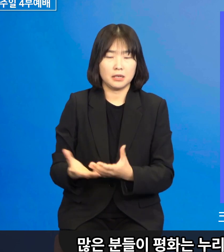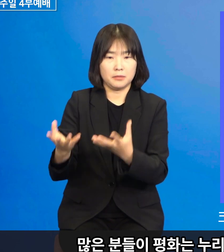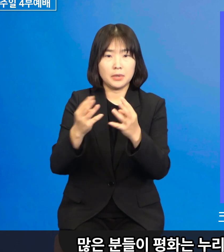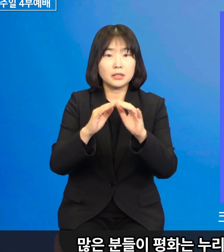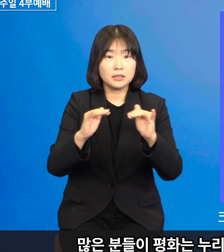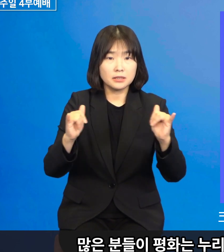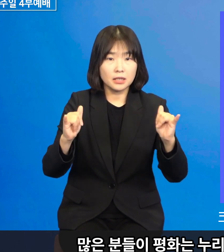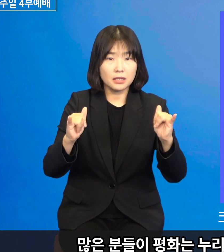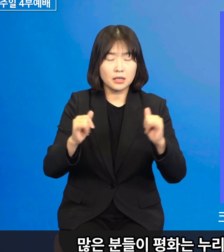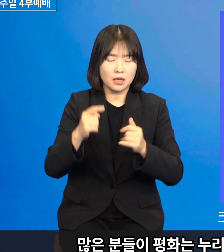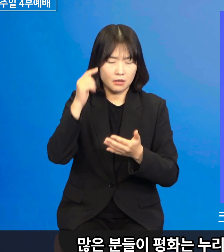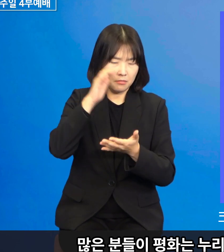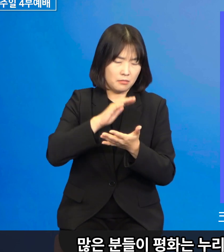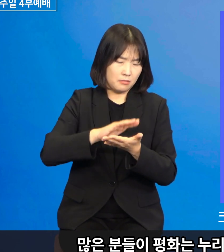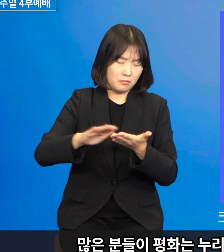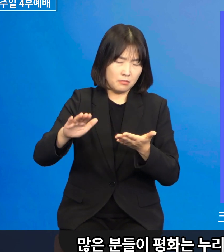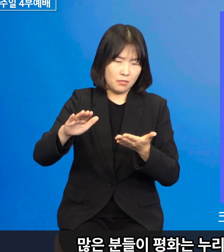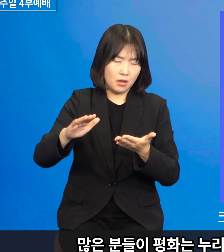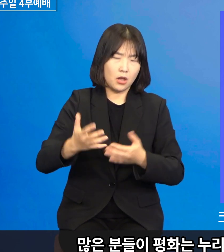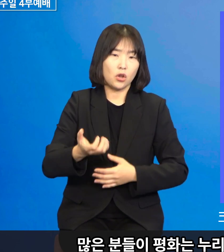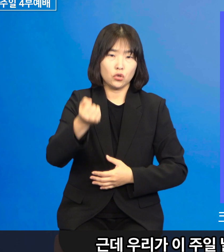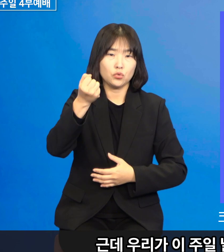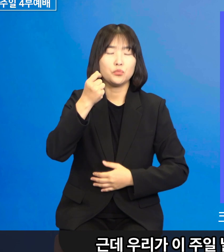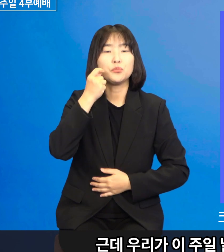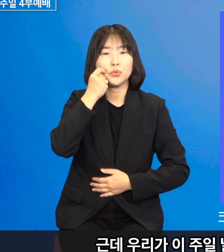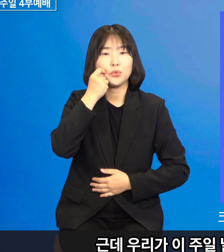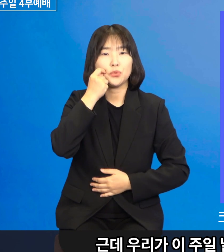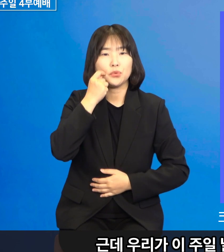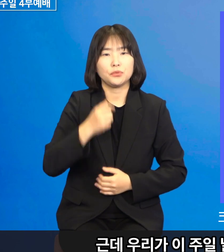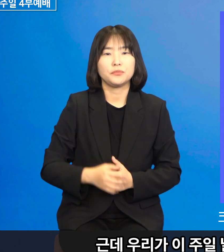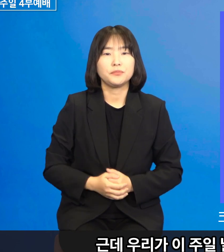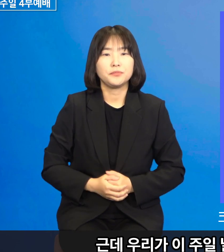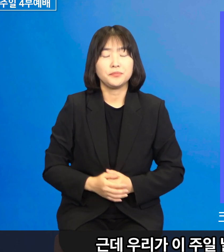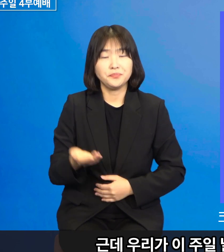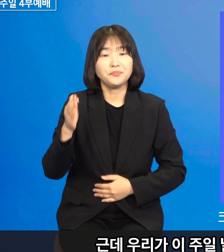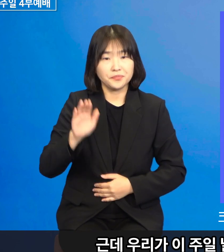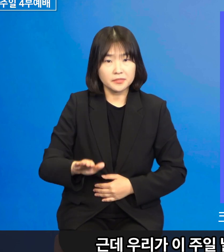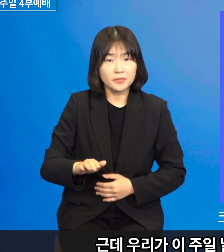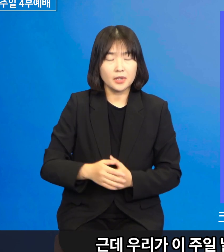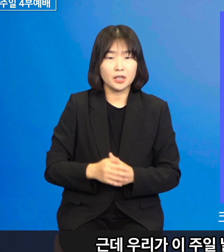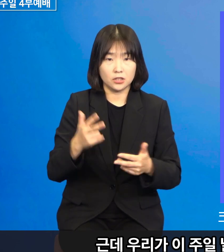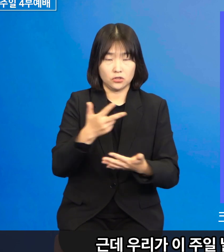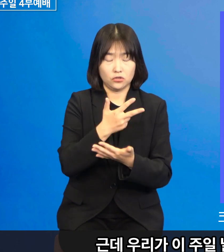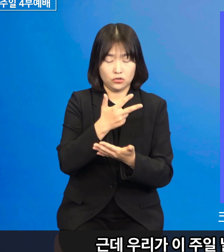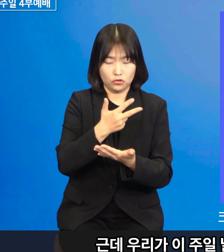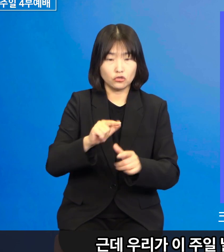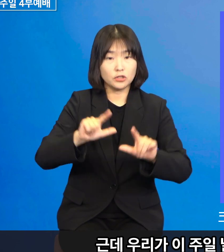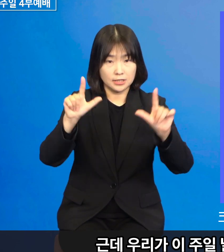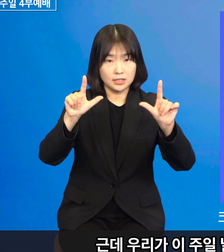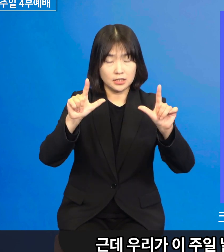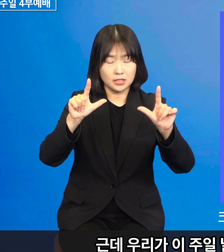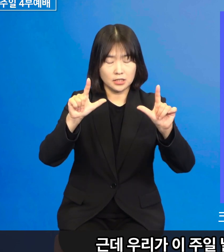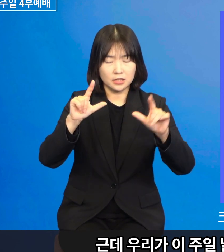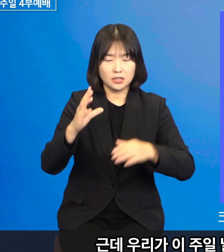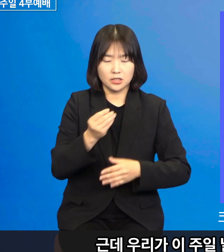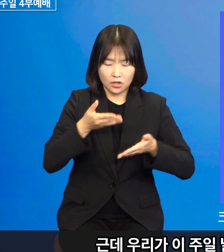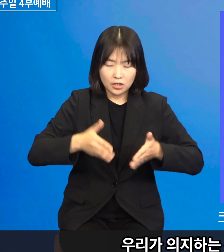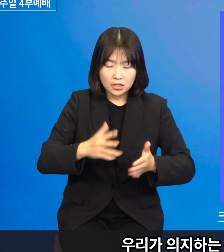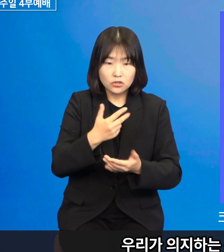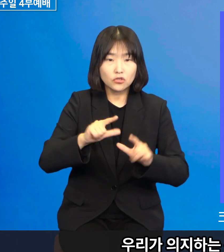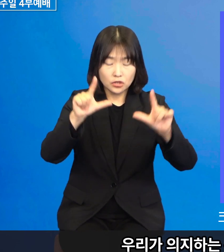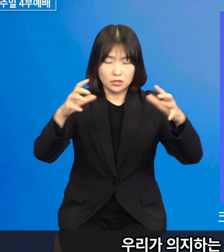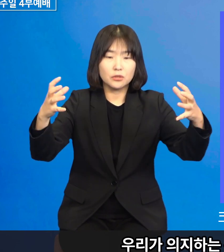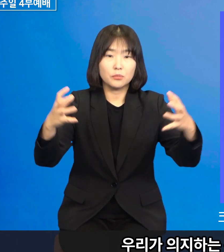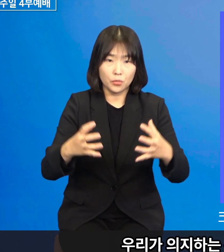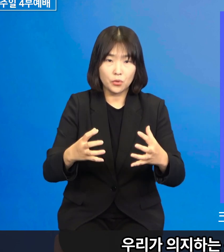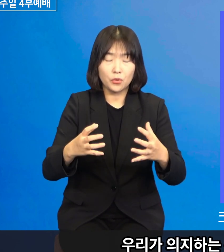분들이 평안을 누리지 못하고 있는 것 같습니다. 근데 우리가 이 주일날 또 성탄주일에 모여서